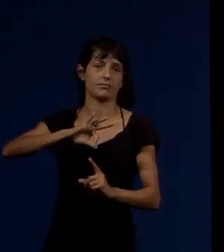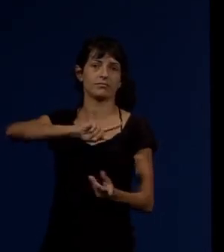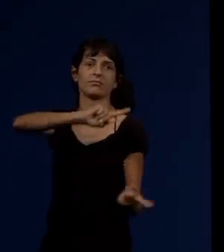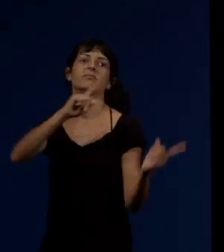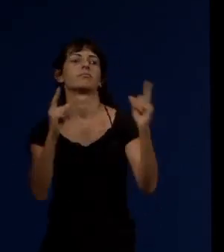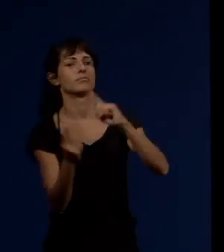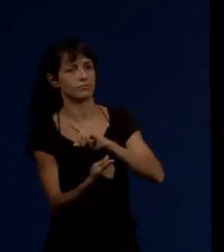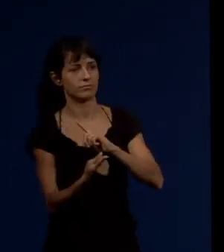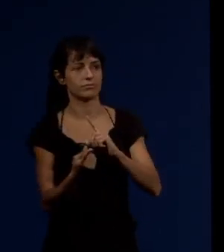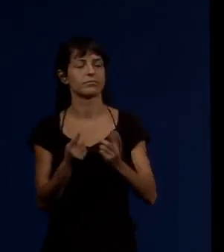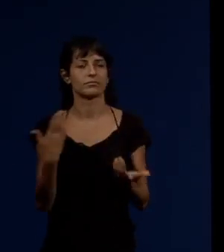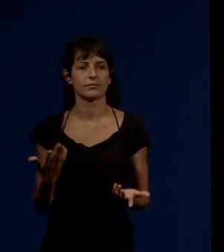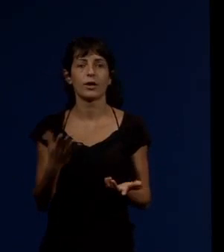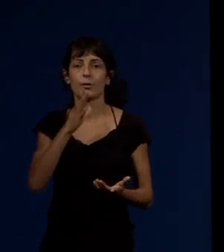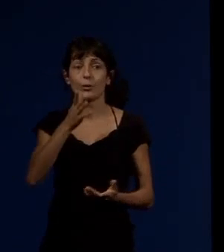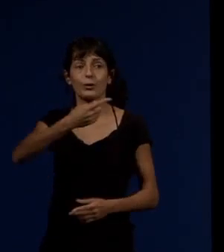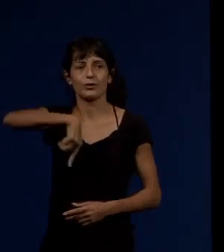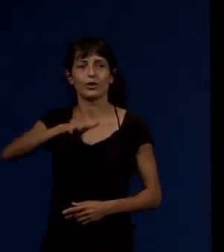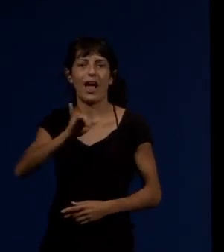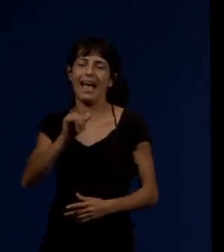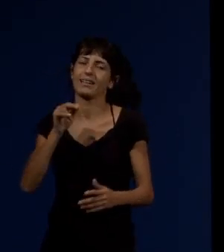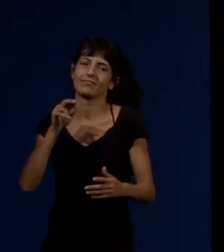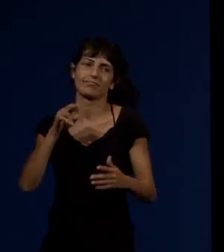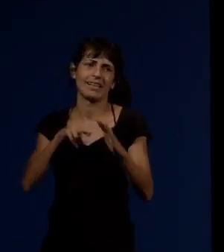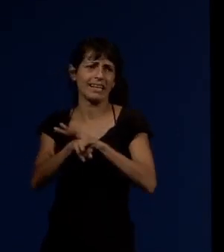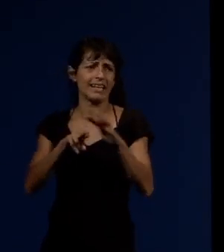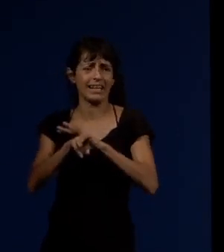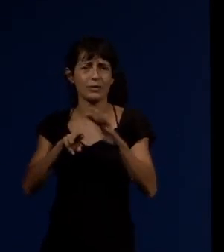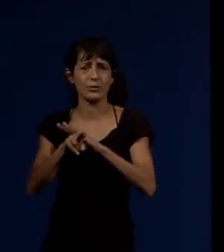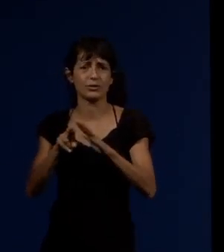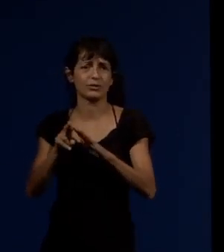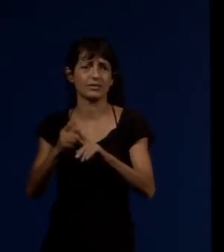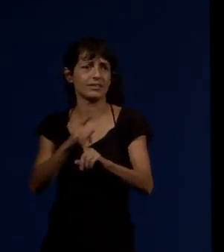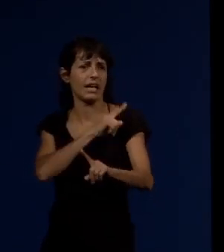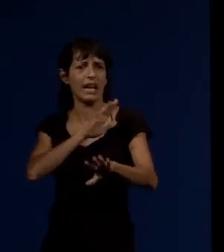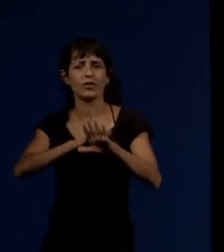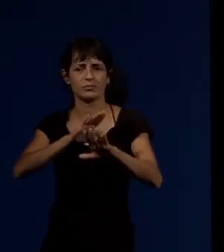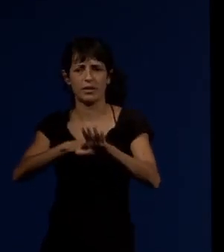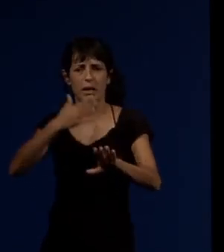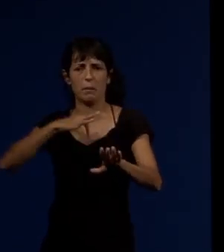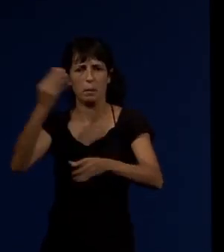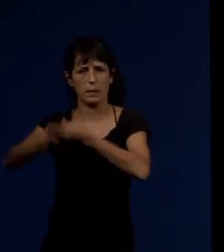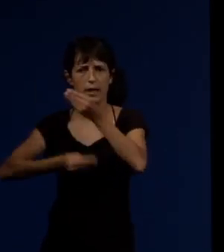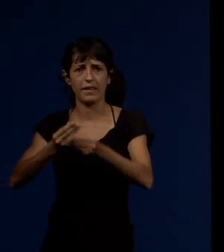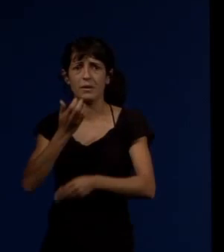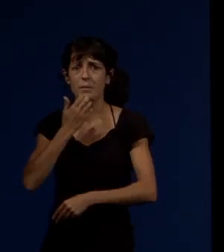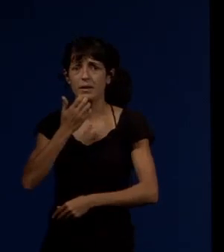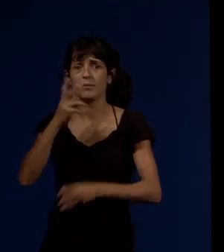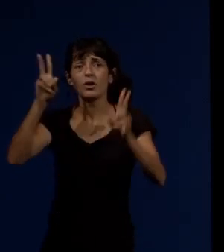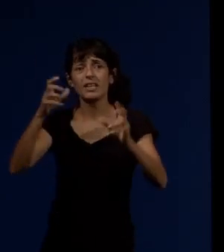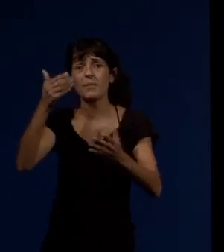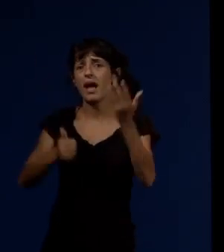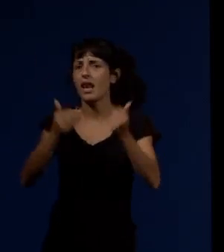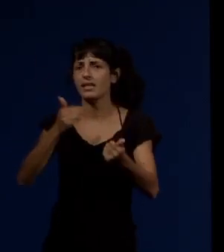dabondo recursos para poder gobernarnos por nós mesmos, porque non queremos un país no que se venda o leite por baixo do